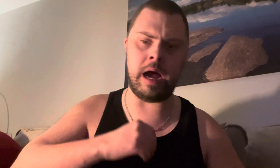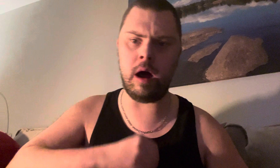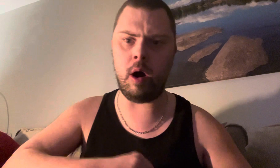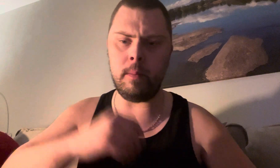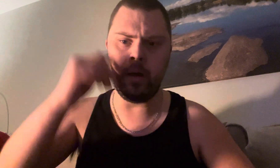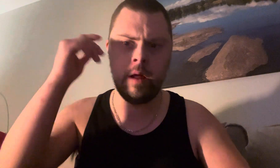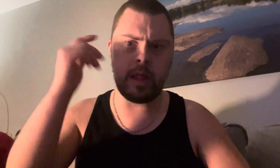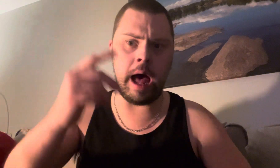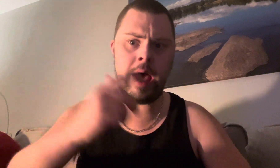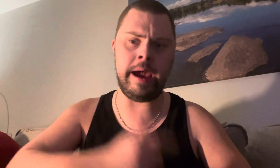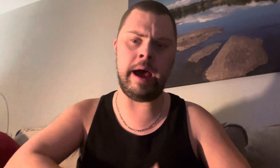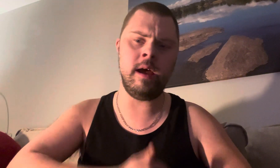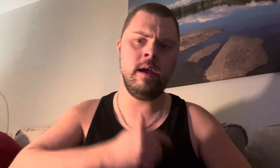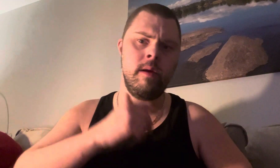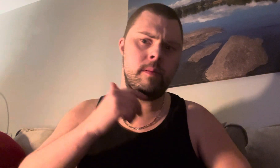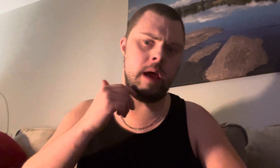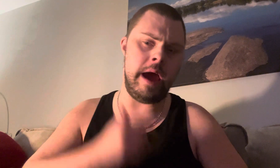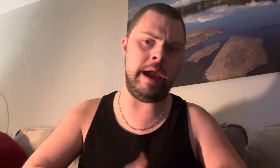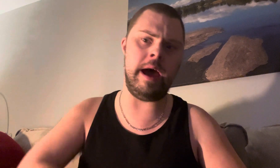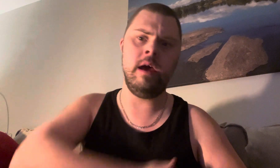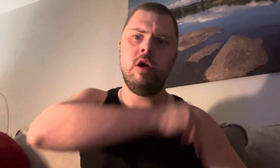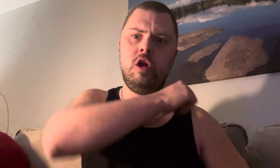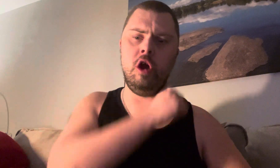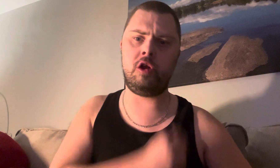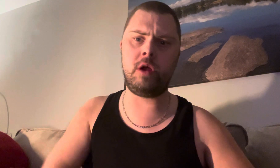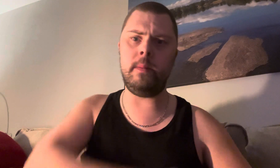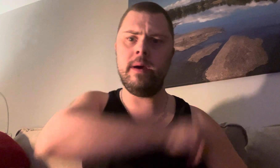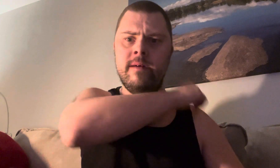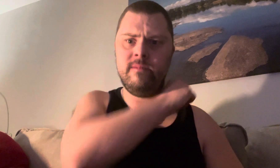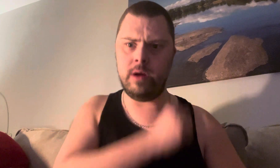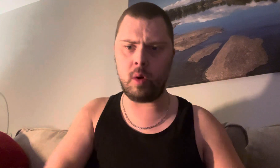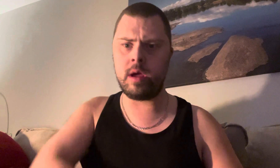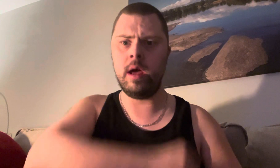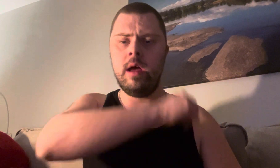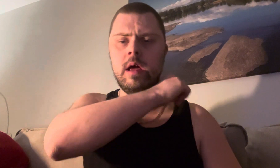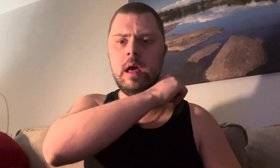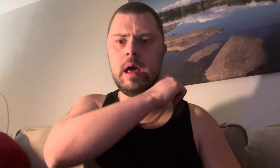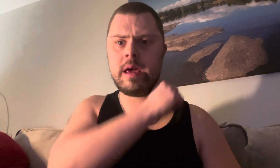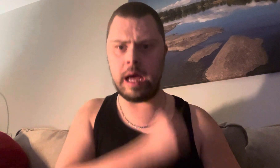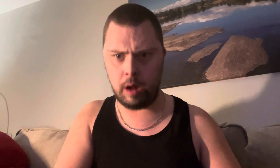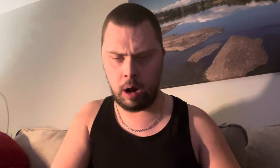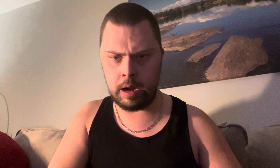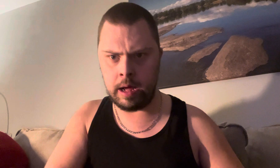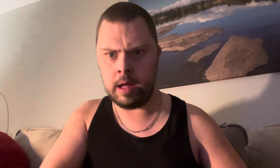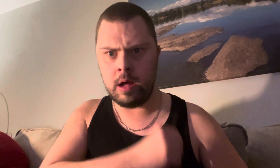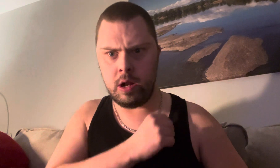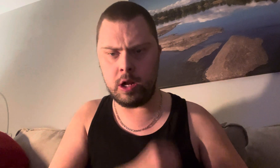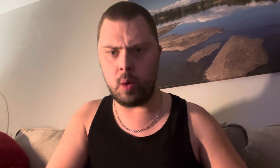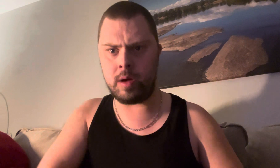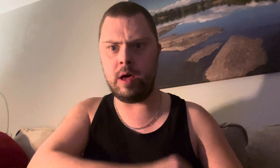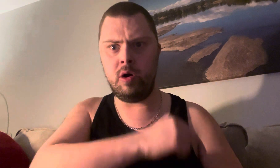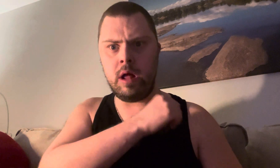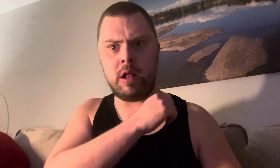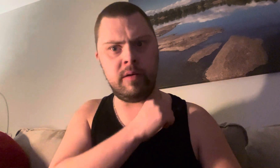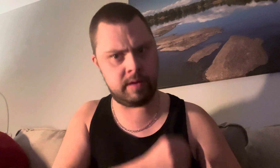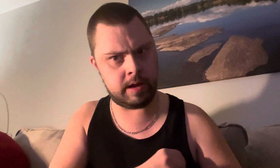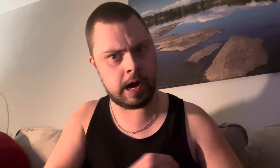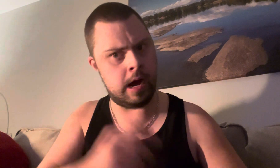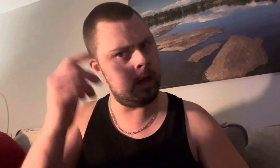om det här är YouTube vlogg kanal 2024.